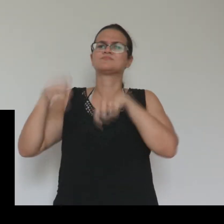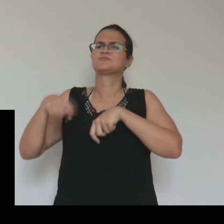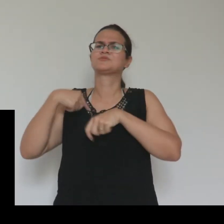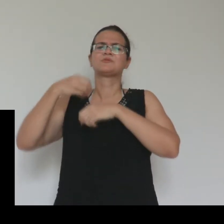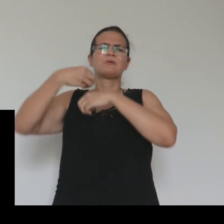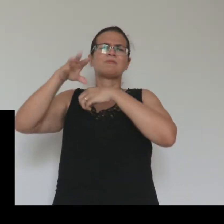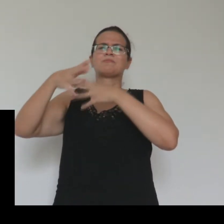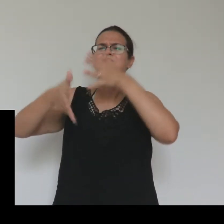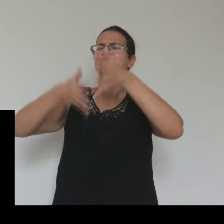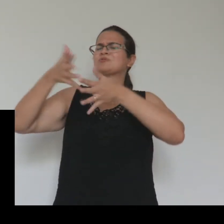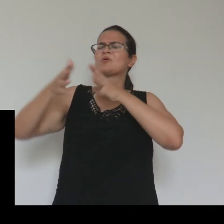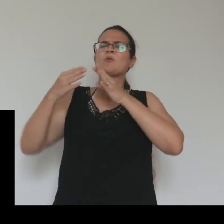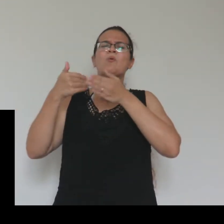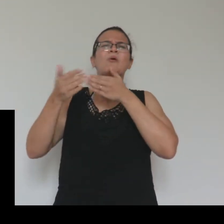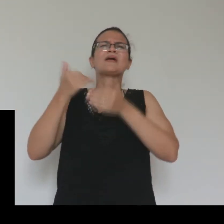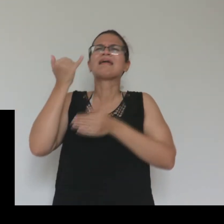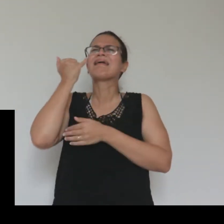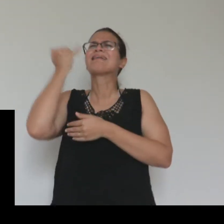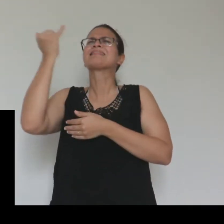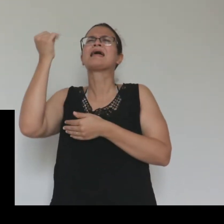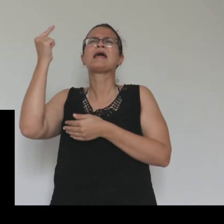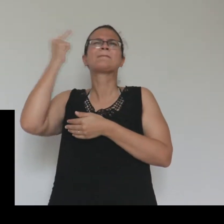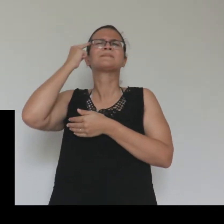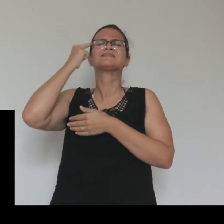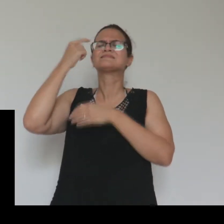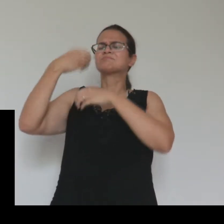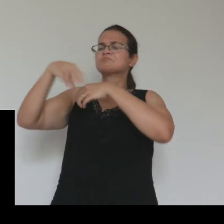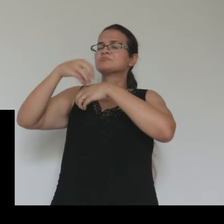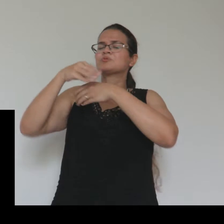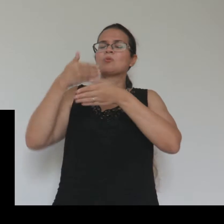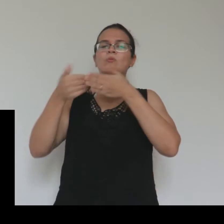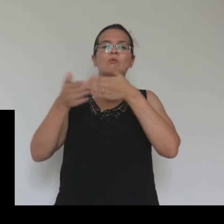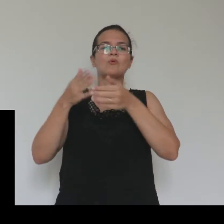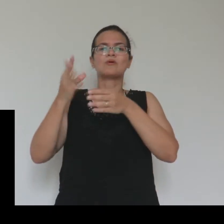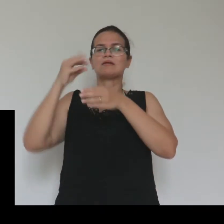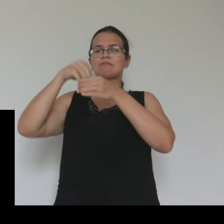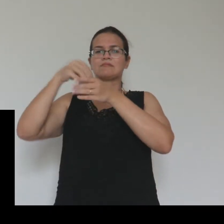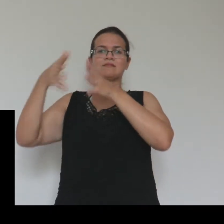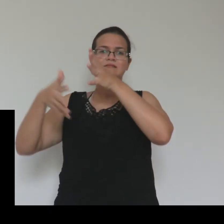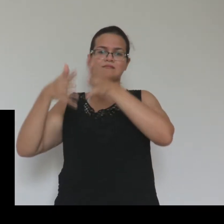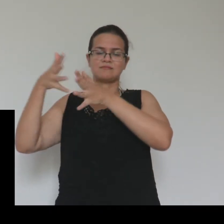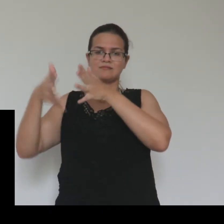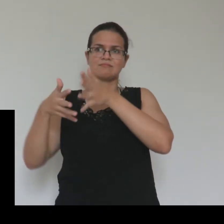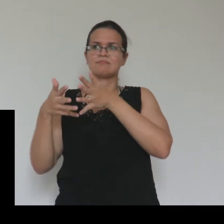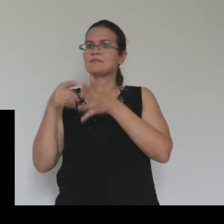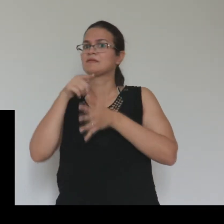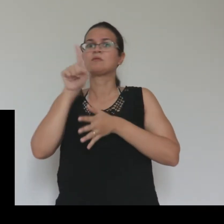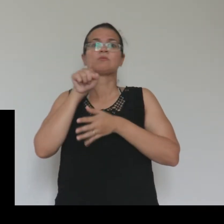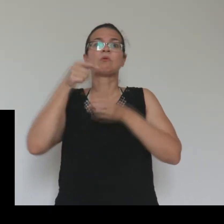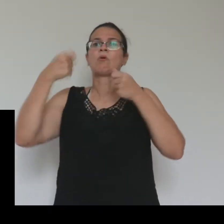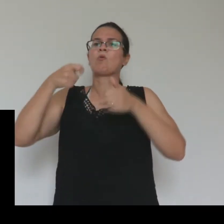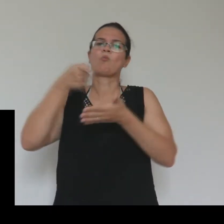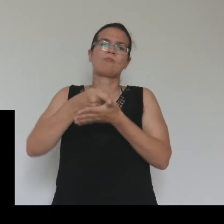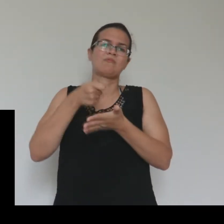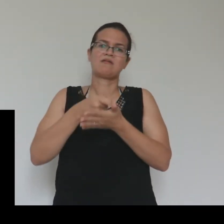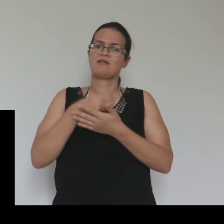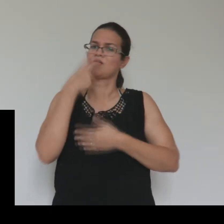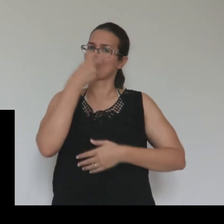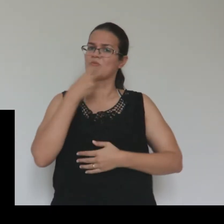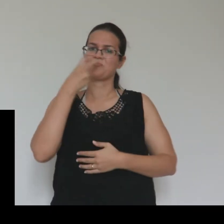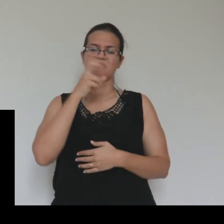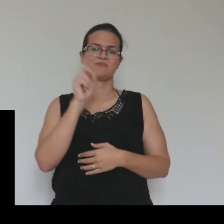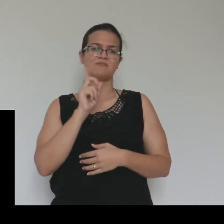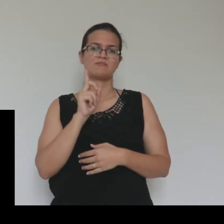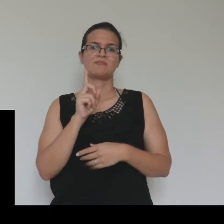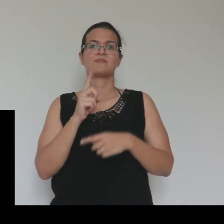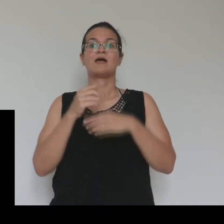comunicar. Então, ele não há necessidade de ser oralizado. A partir da língua de sinais, ele consegue socializar como